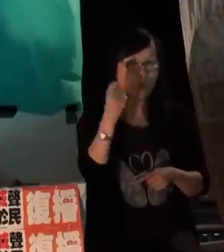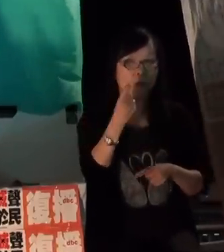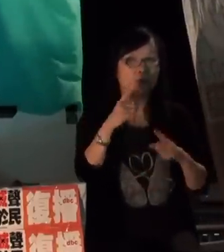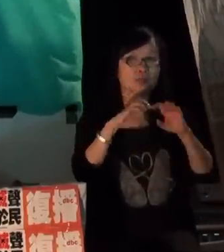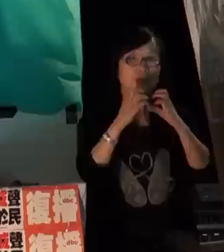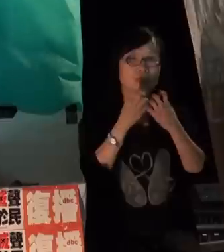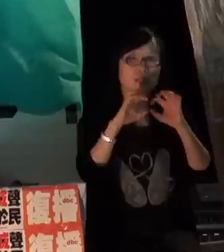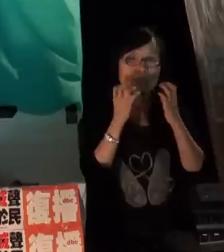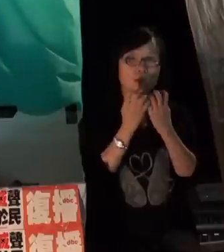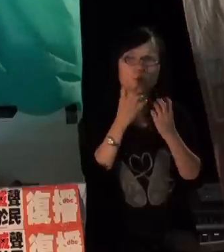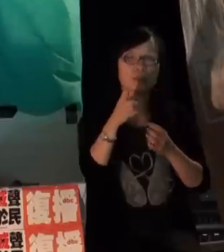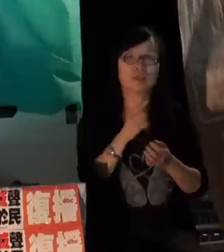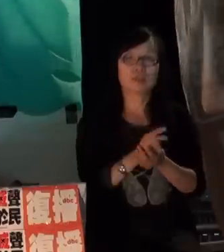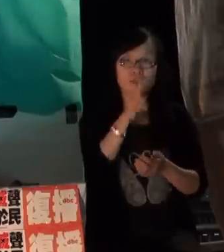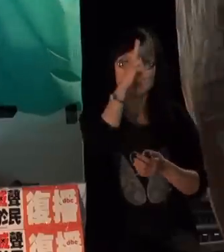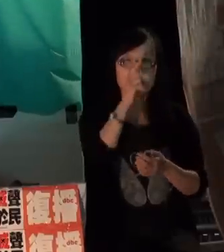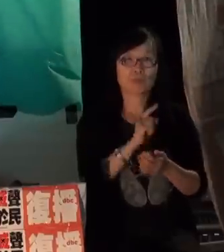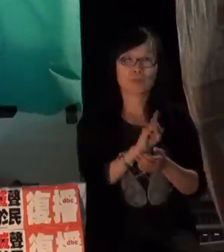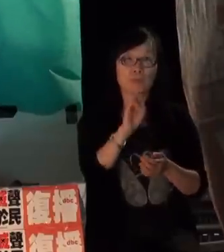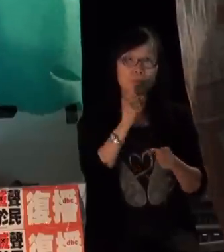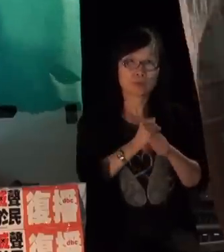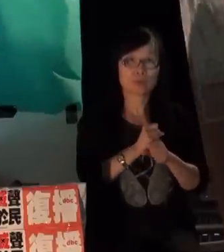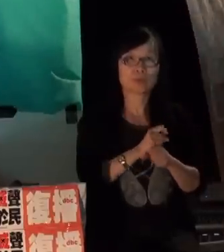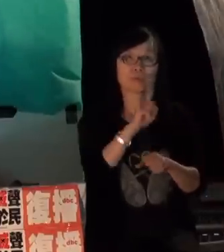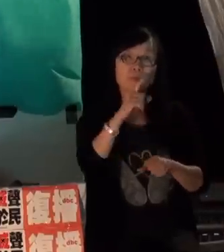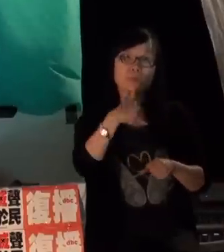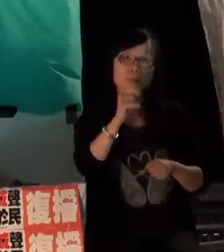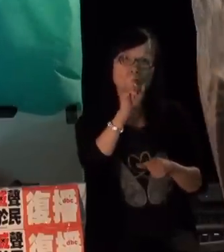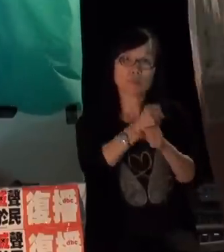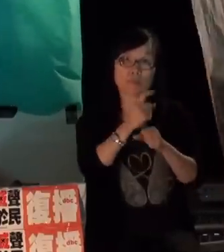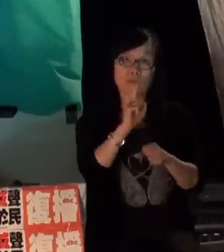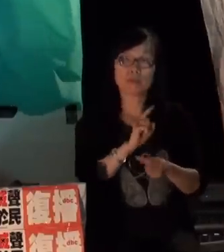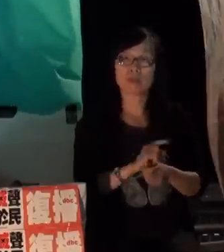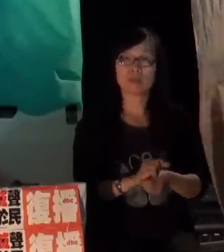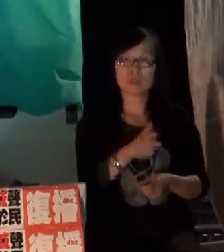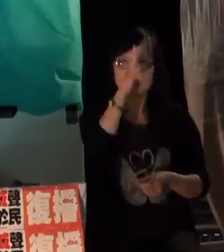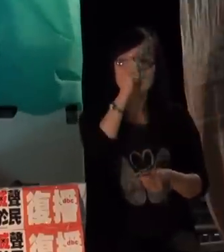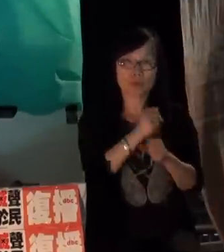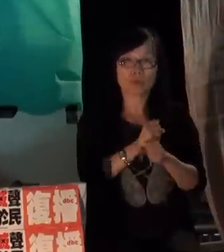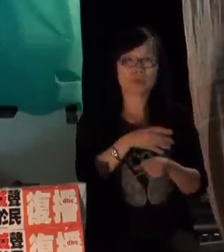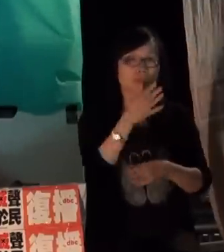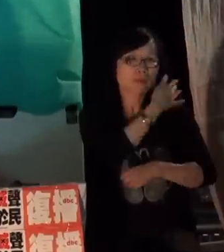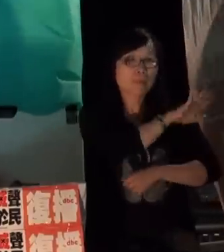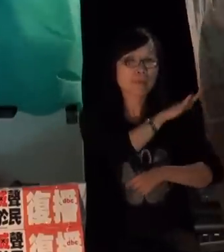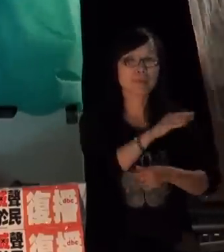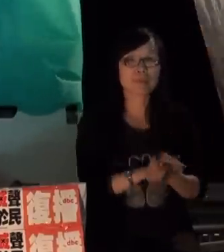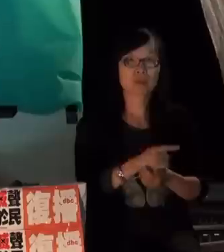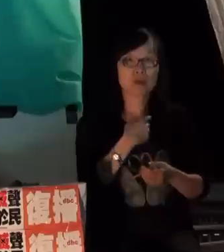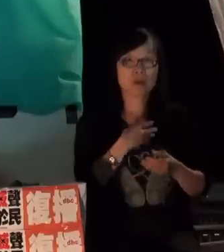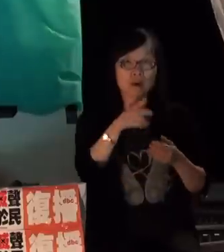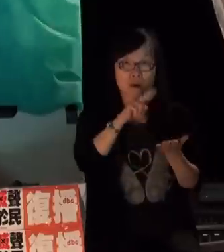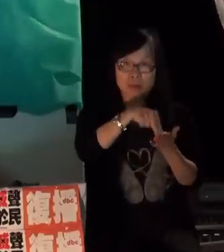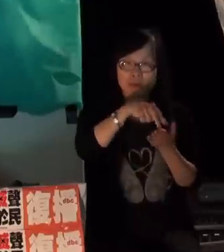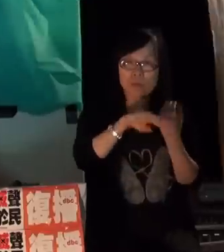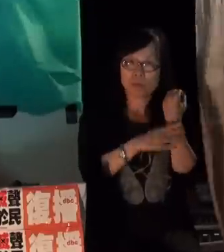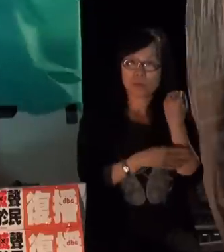係、是、政府。政府如果唔做呢樣嘢嘅時候，邊個去做？ 但係而家問題就係話政府就係唔理你，因為立法會我夠票。第二樣嘢